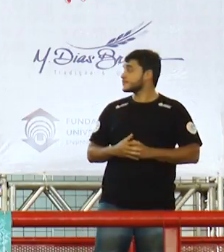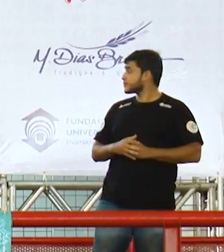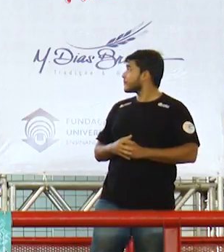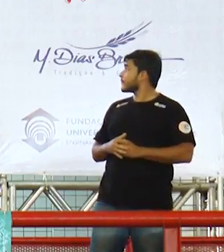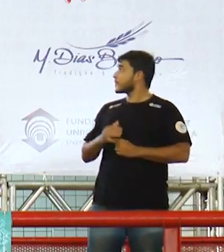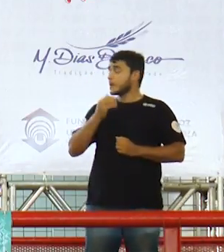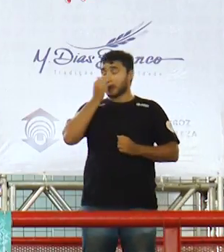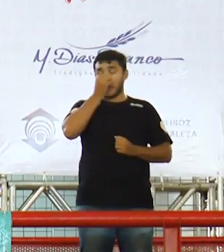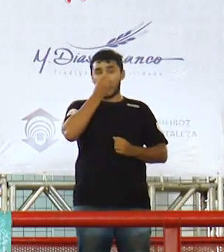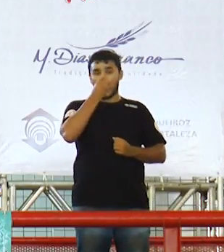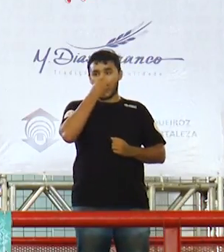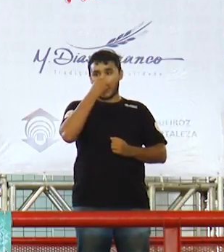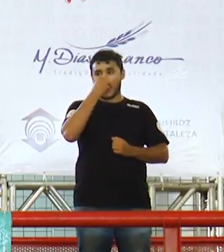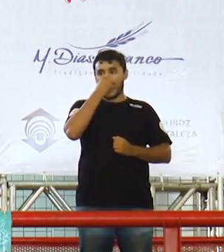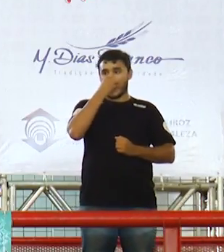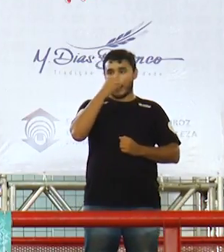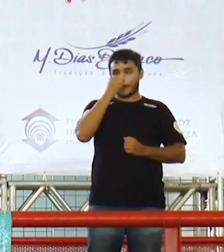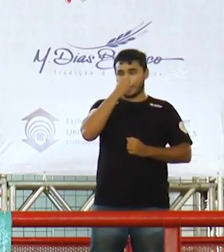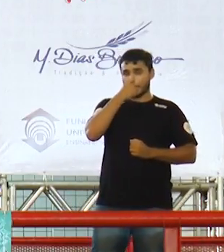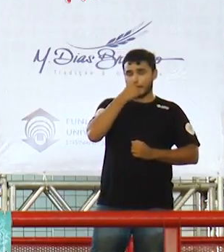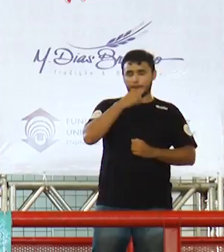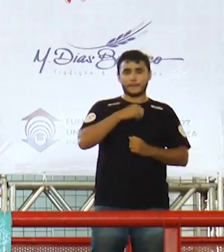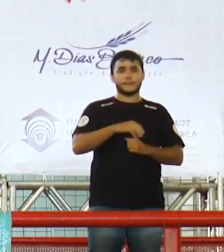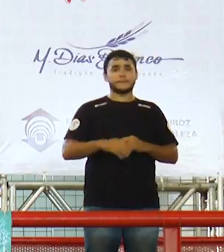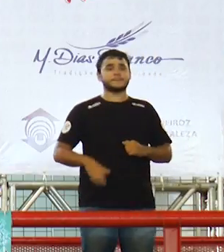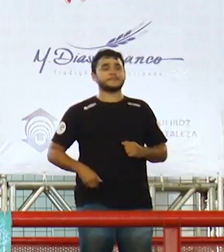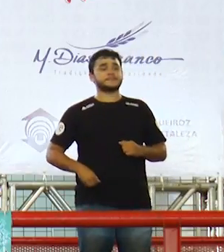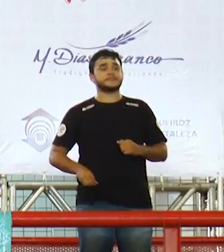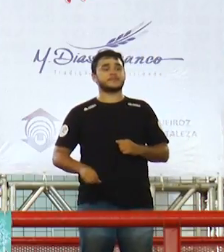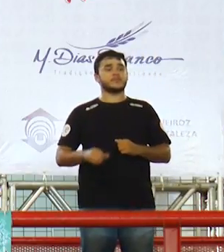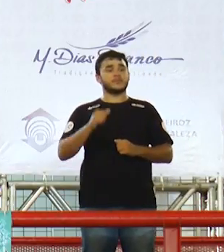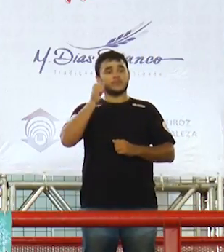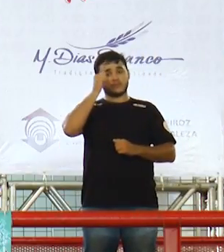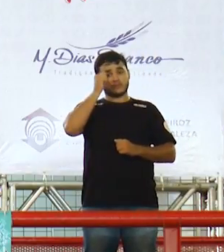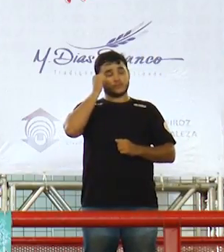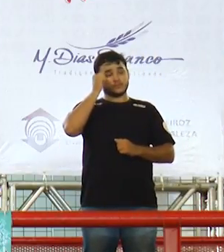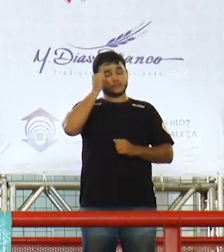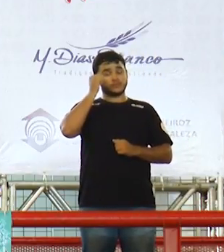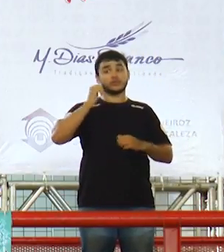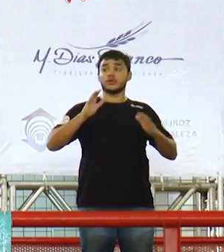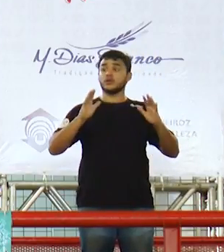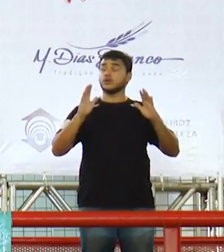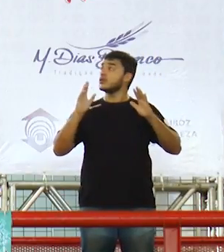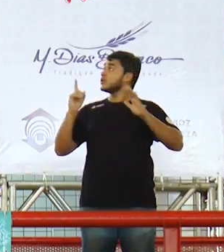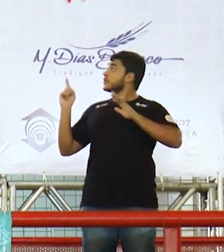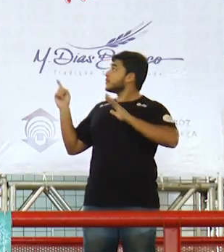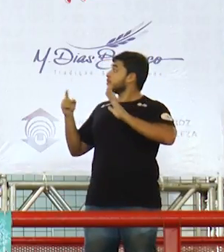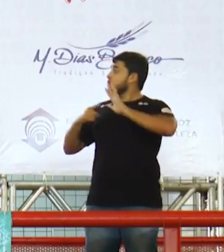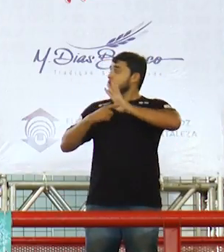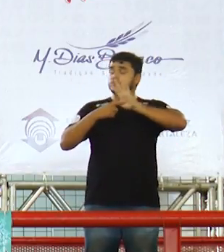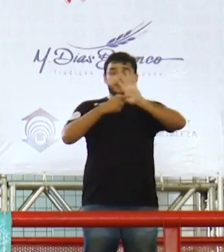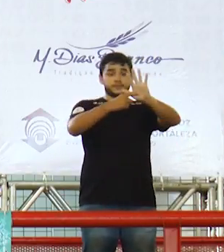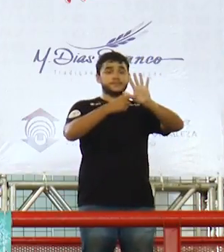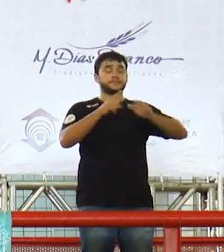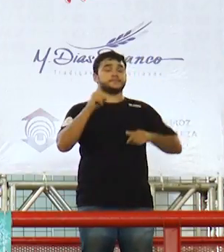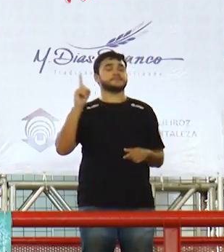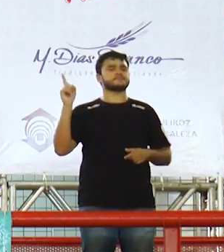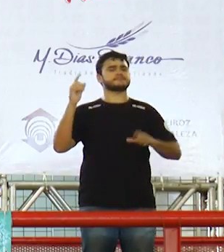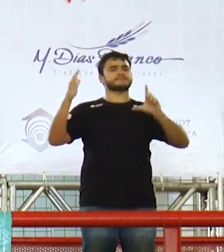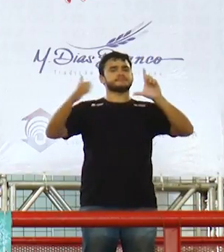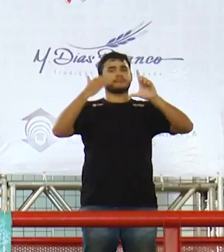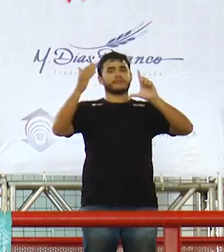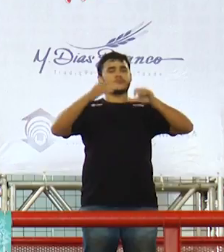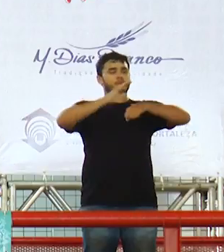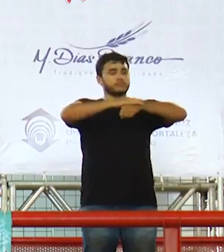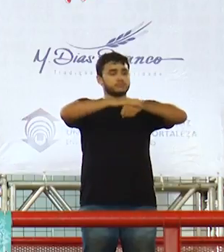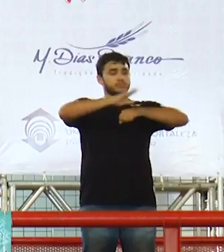nossas histórias. Pois bem, estamos começando aí, tudo que vai aparecer aí nos slides está no